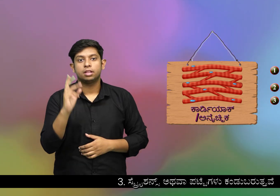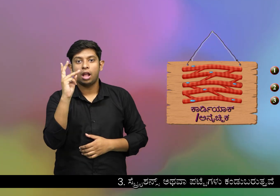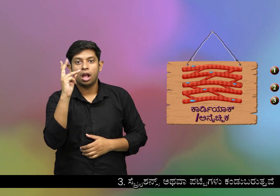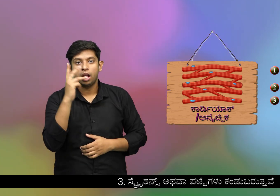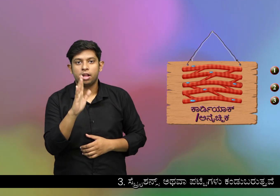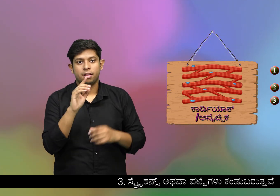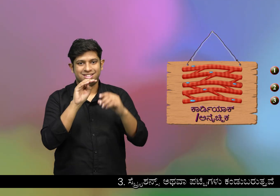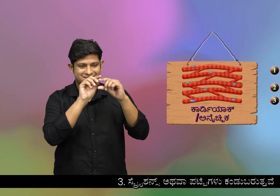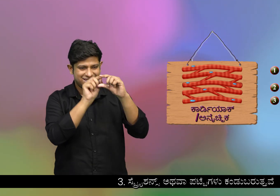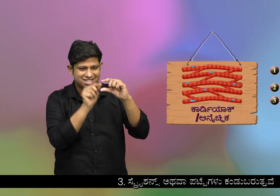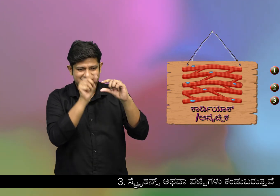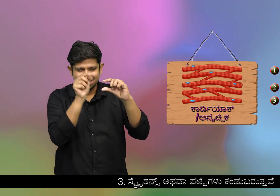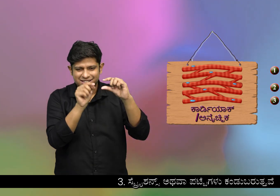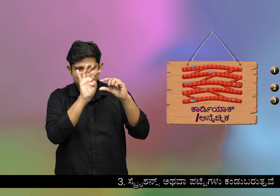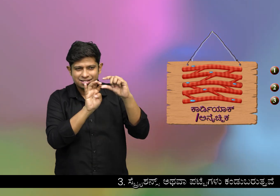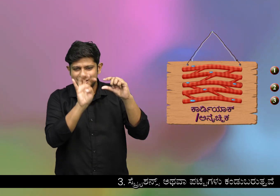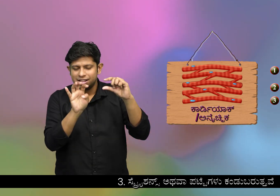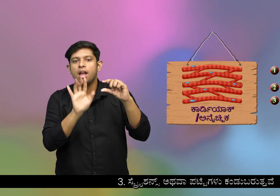ಜಗಳಾದ ಅಥವಾ ಪಟ್ಟೆಗಳು ಕಂಡುಬರುತ್ತವೆ.